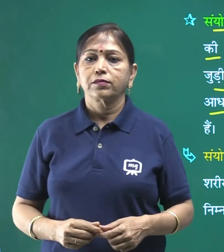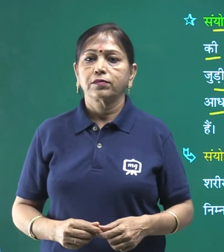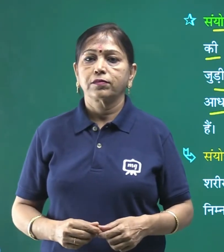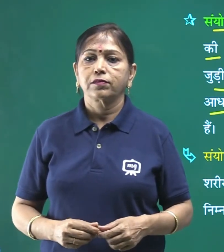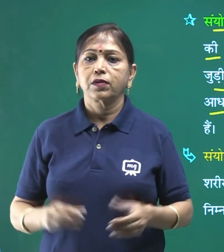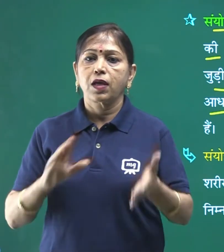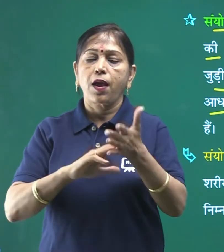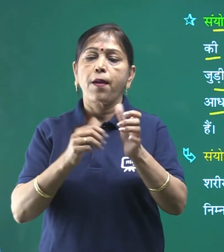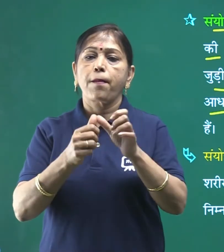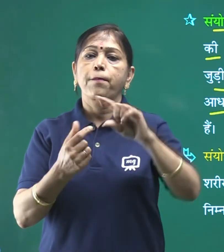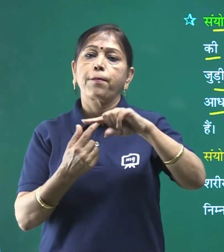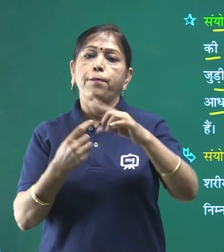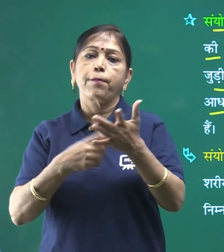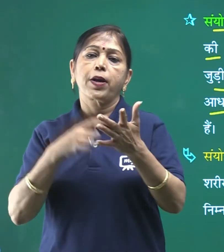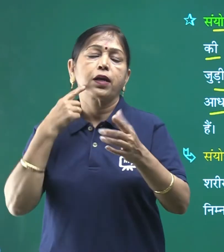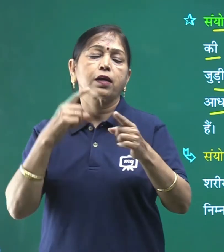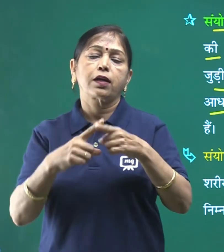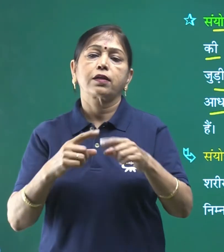मैट्रिक्स